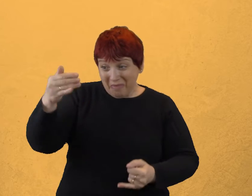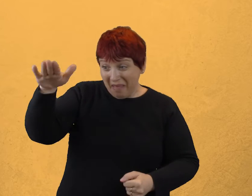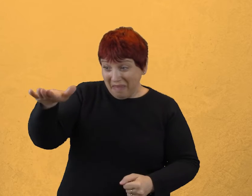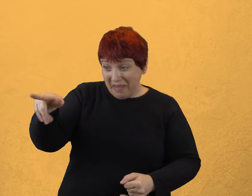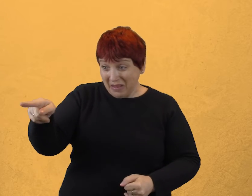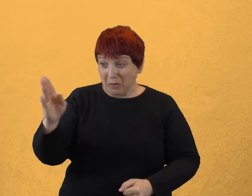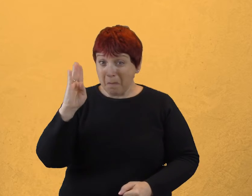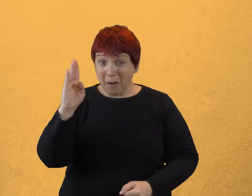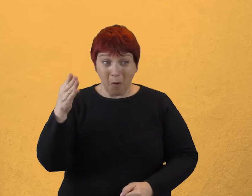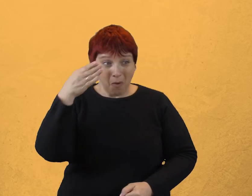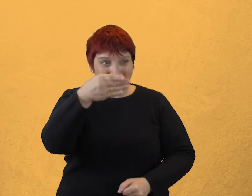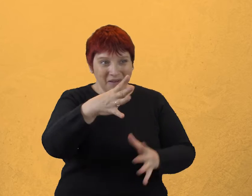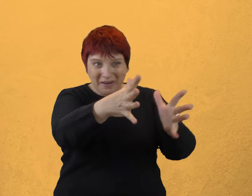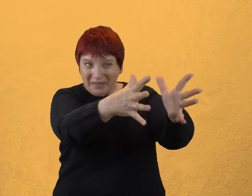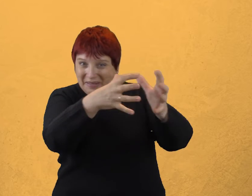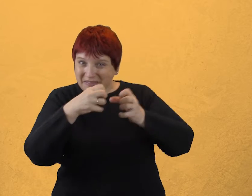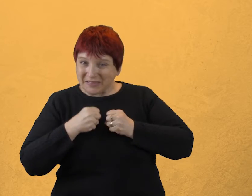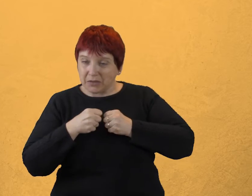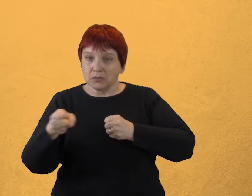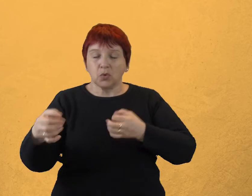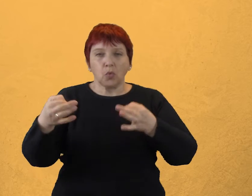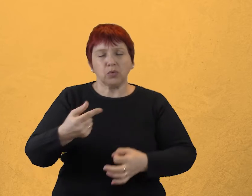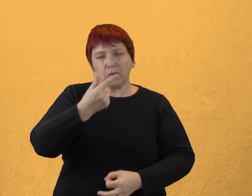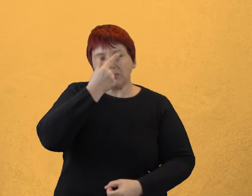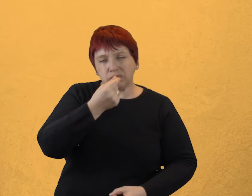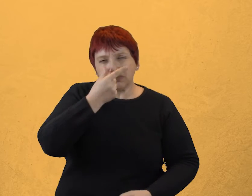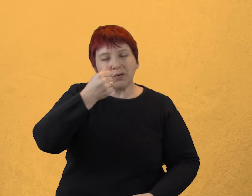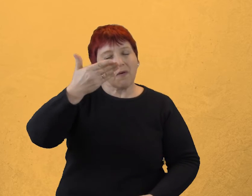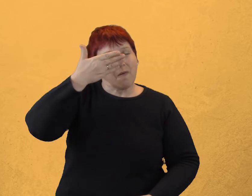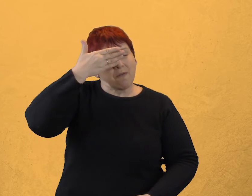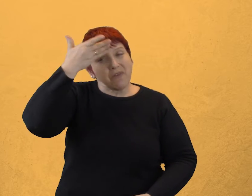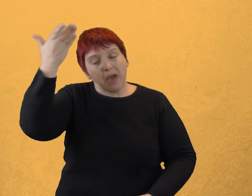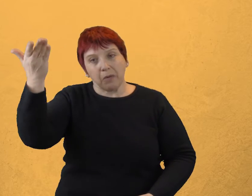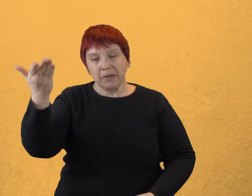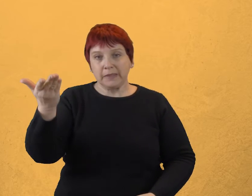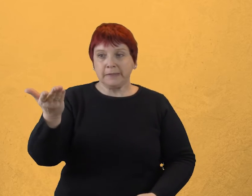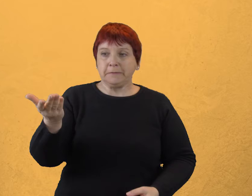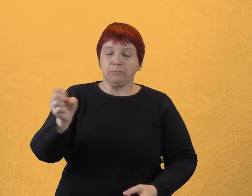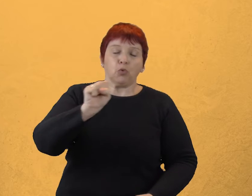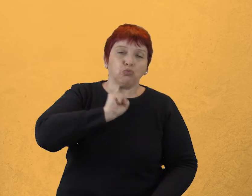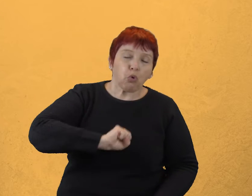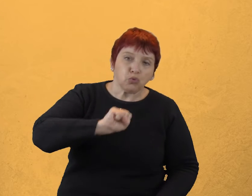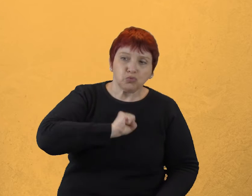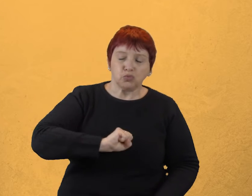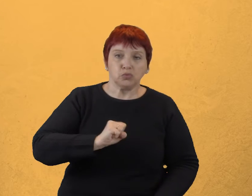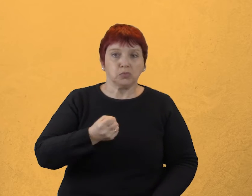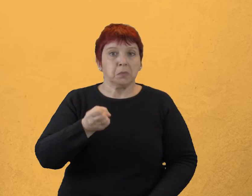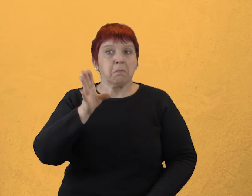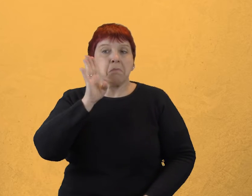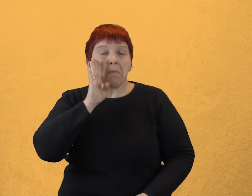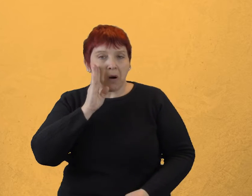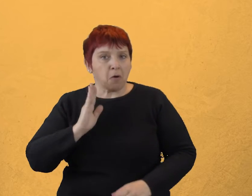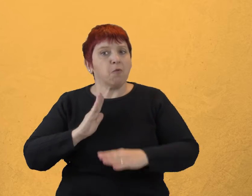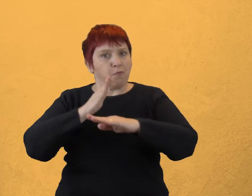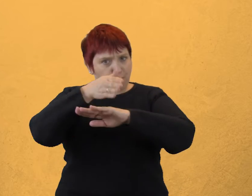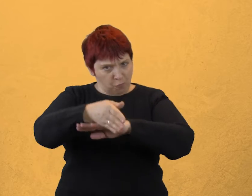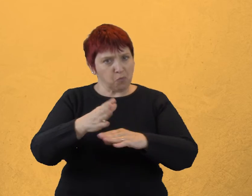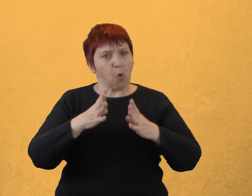que rescataba a Paola tuviera gripe, con fiebre y todo, y que su mamá hubiera ido a la escuela